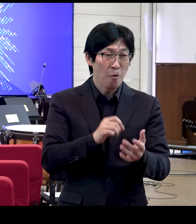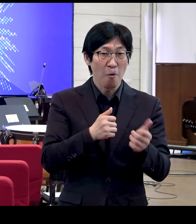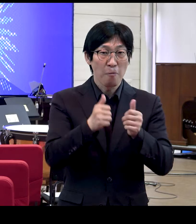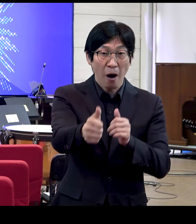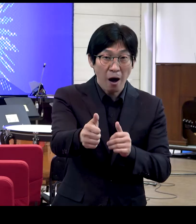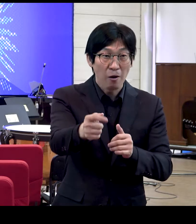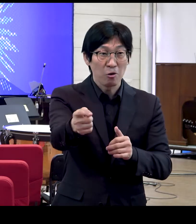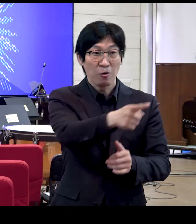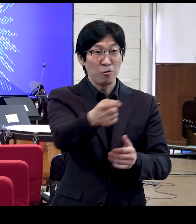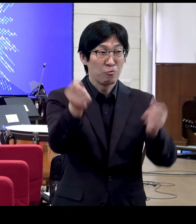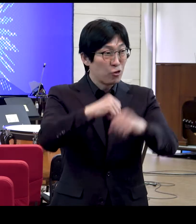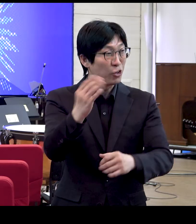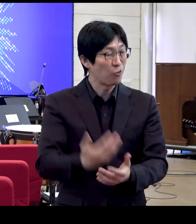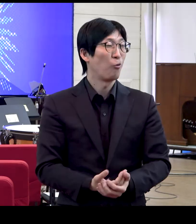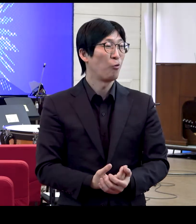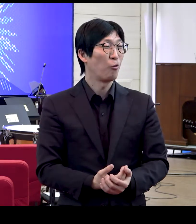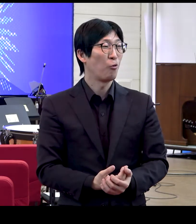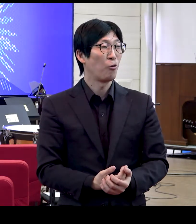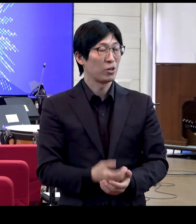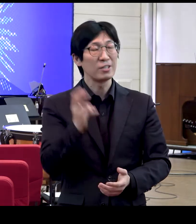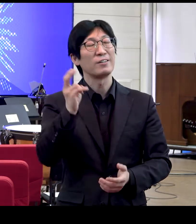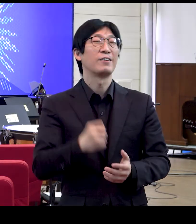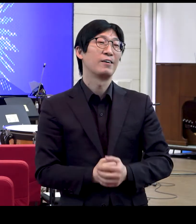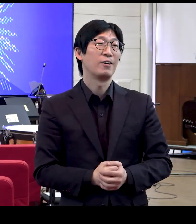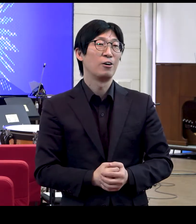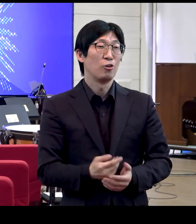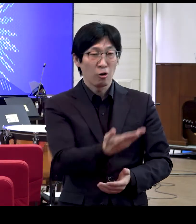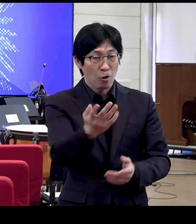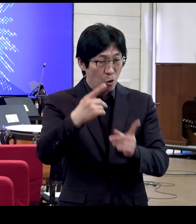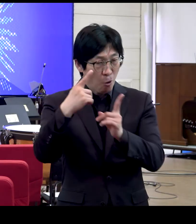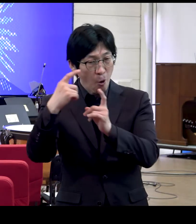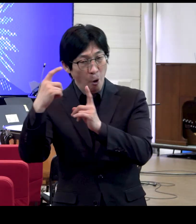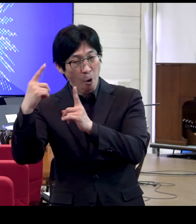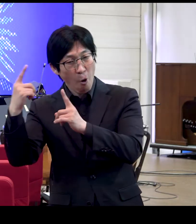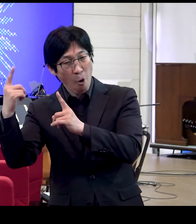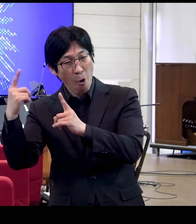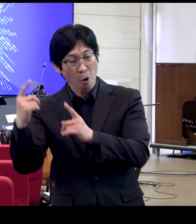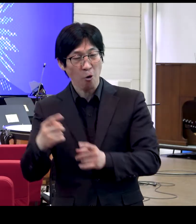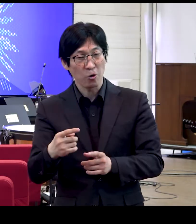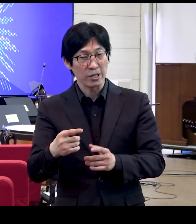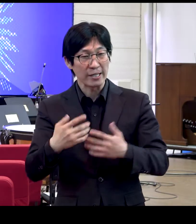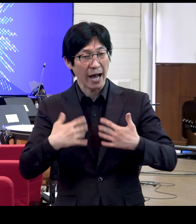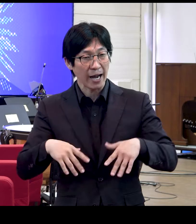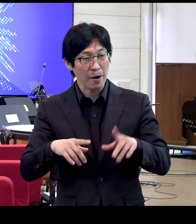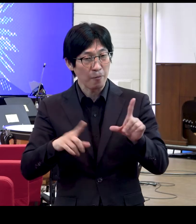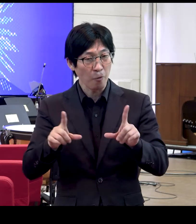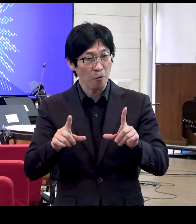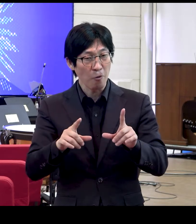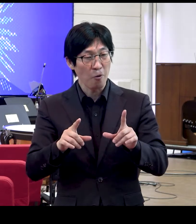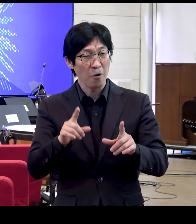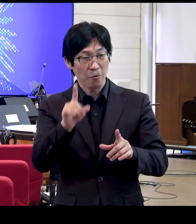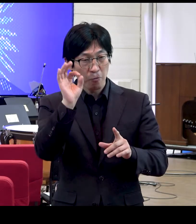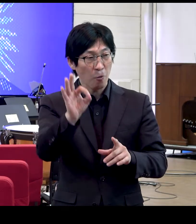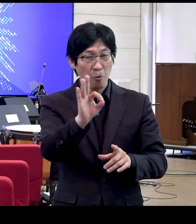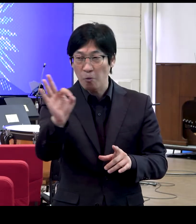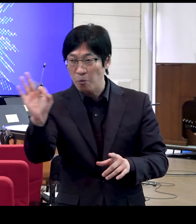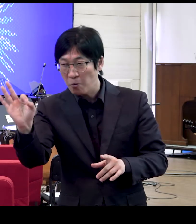예, 사탄은 정말 간교하니까 우리를 유혹하고 무너뜨릴 최적의 포인트가 어딘지를 너무나 잘 알고